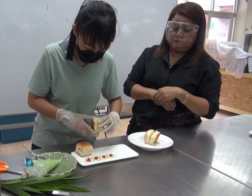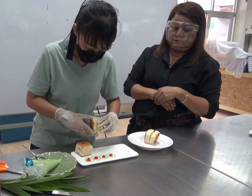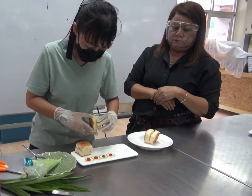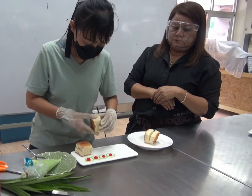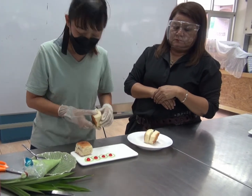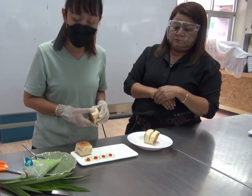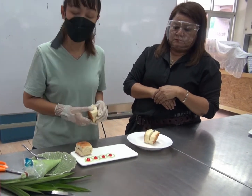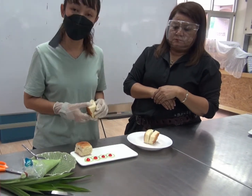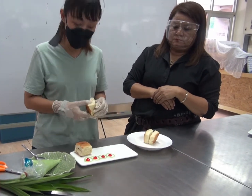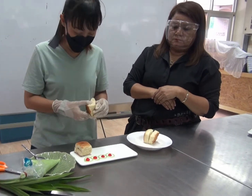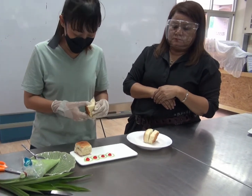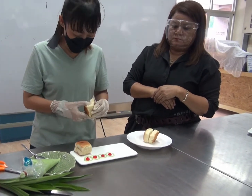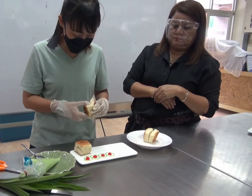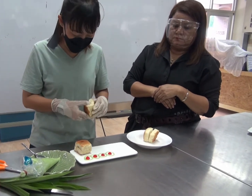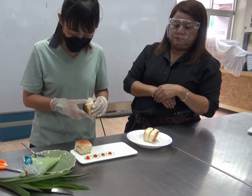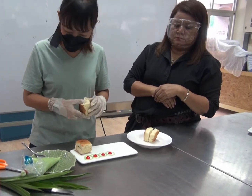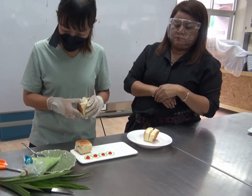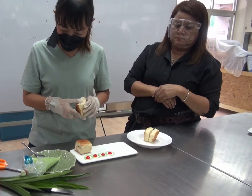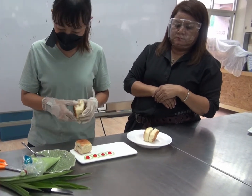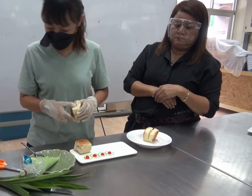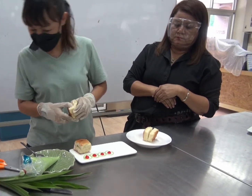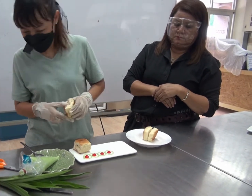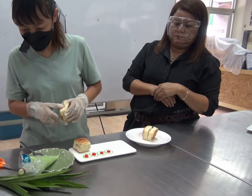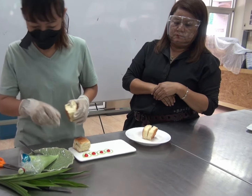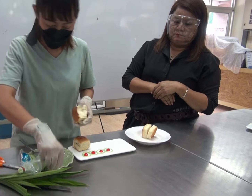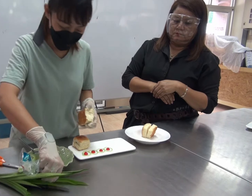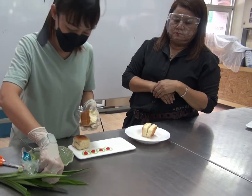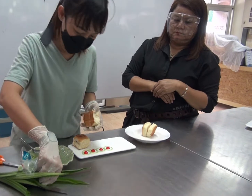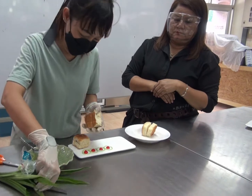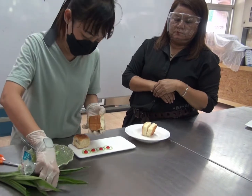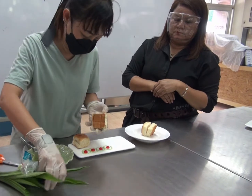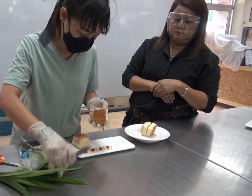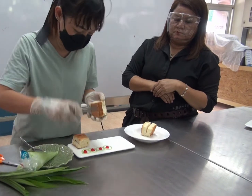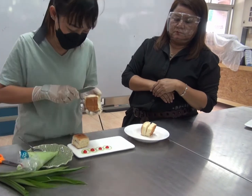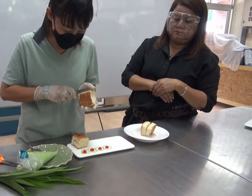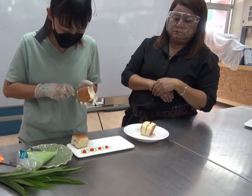ปนะคะเราอาจจะไม่วางเรียงกันอาจจะมีเทคนิคนะคะ